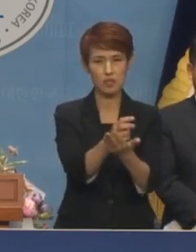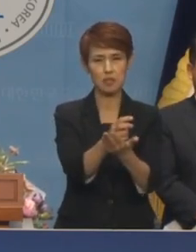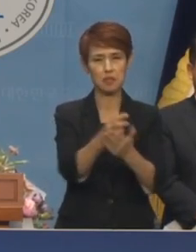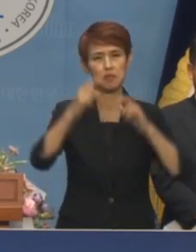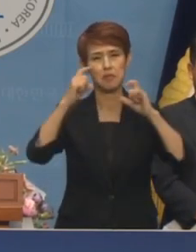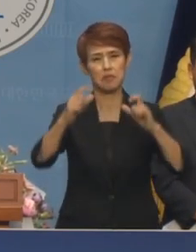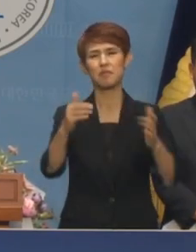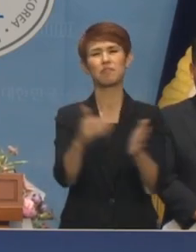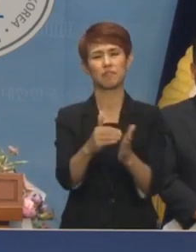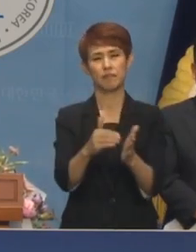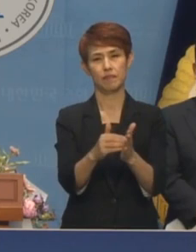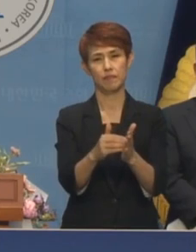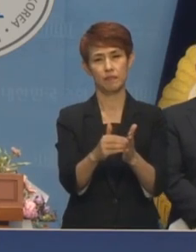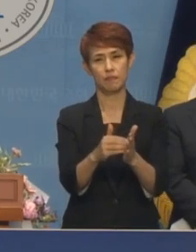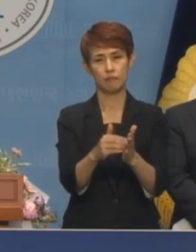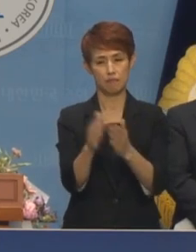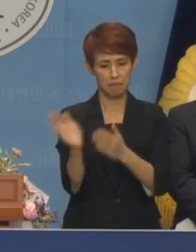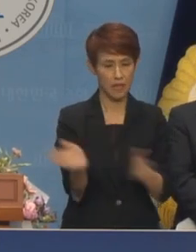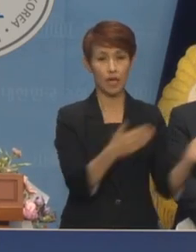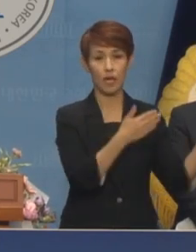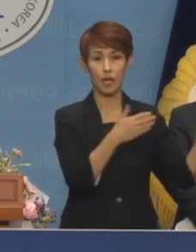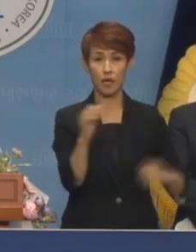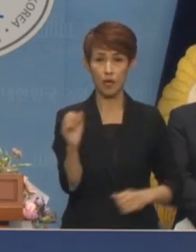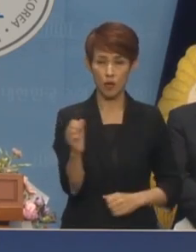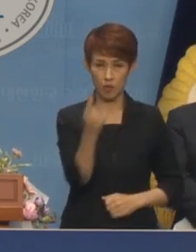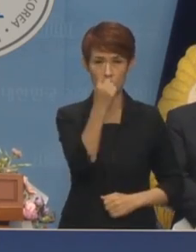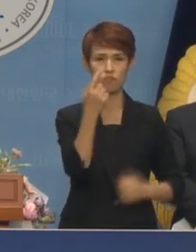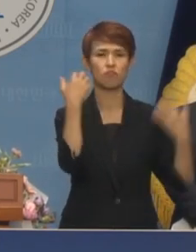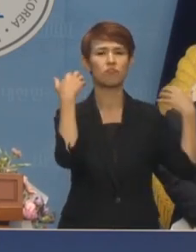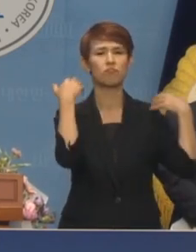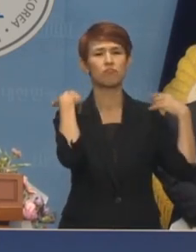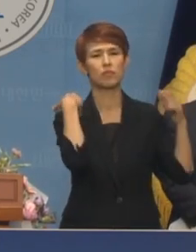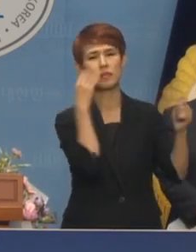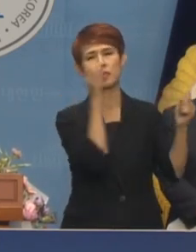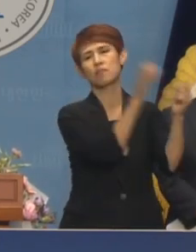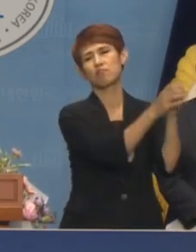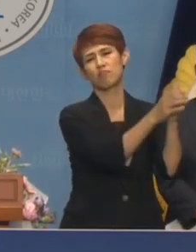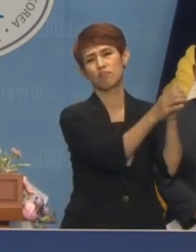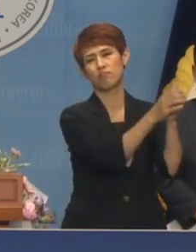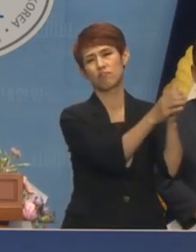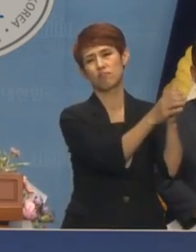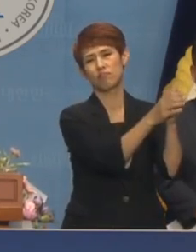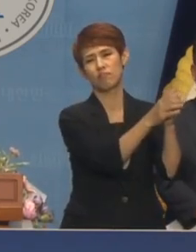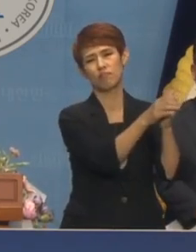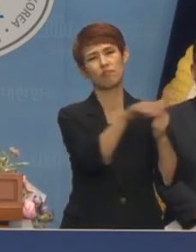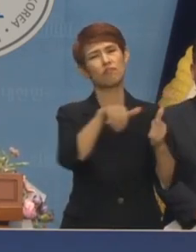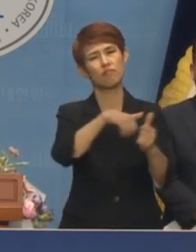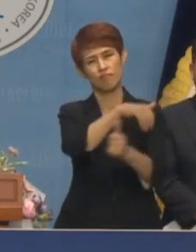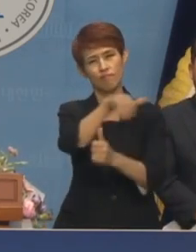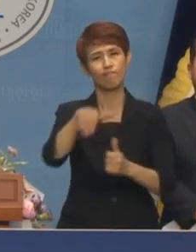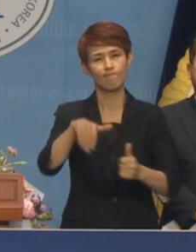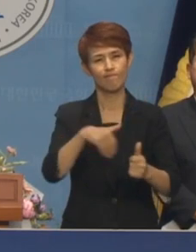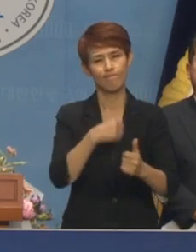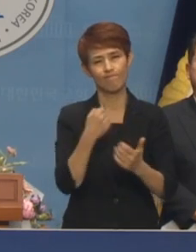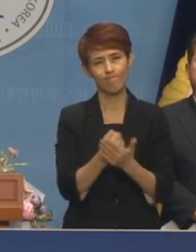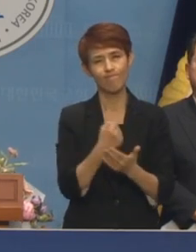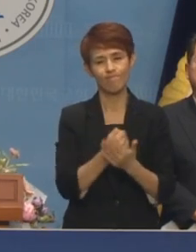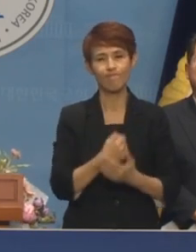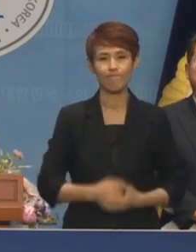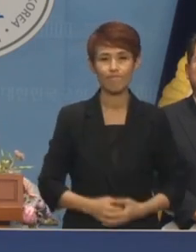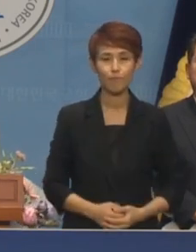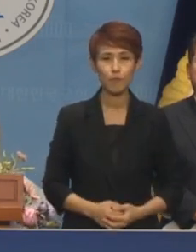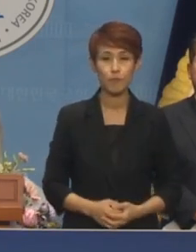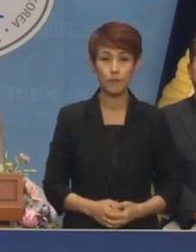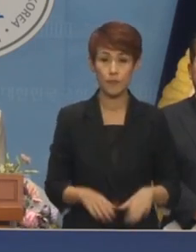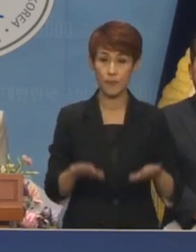고시로 넘기면서 좀 행정부에게 그런 책임을 떠넘기는 게 아닌가라는 좀 아쉬움이 많았습니다.